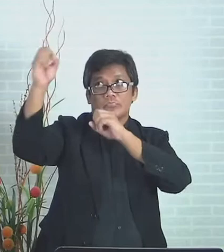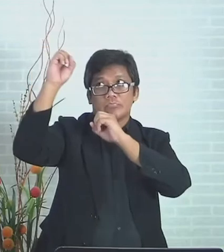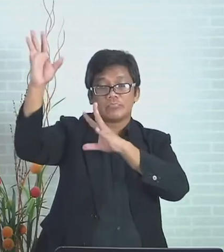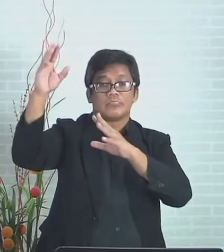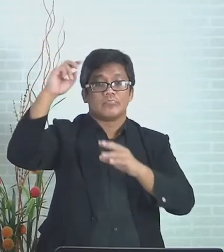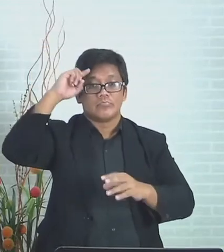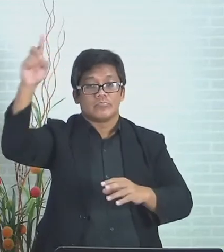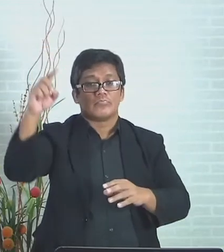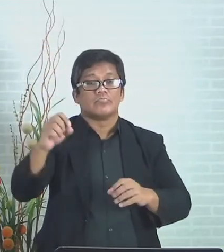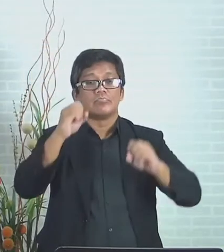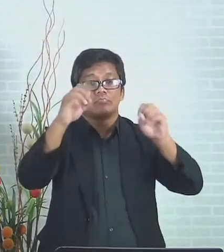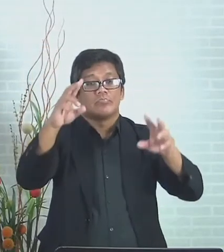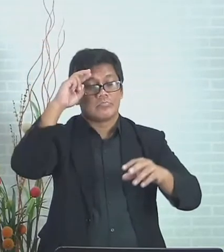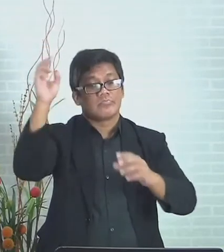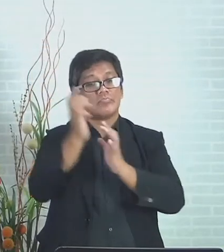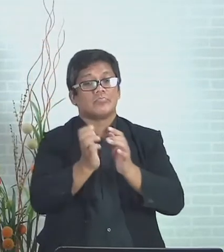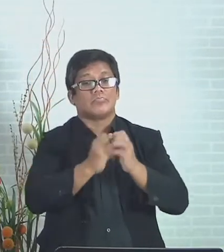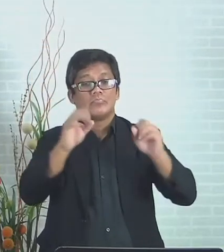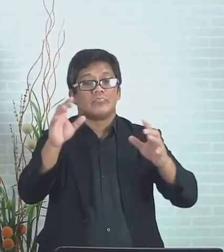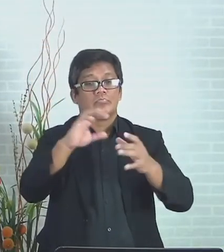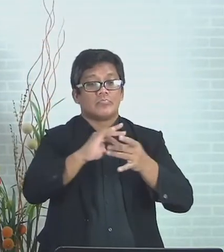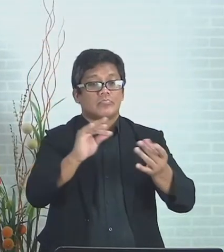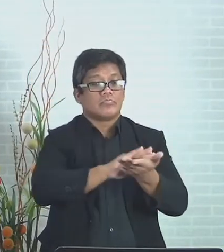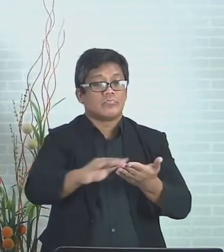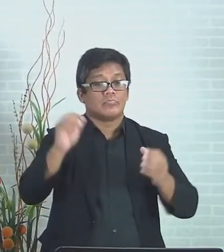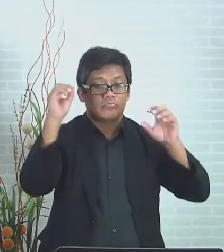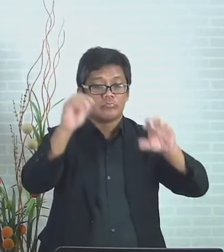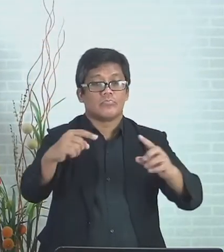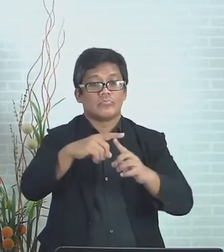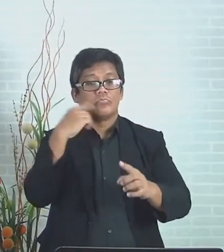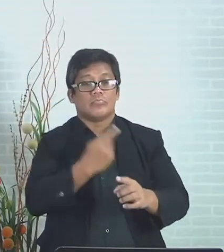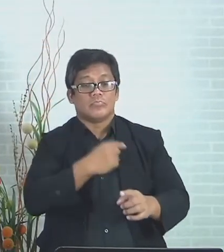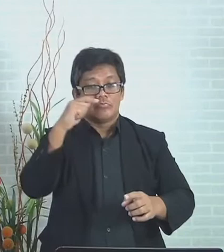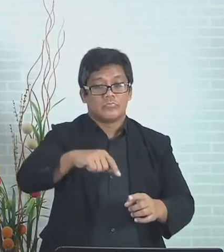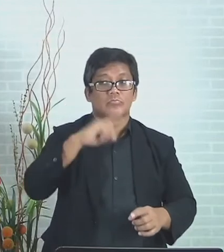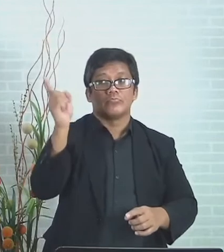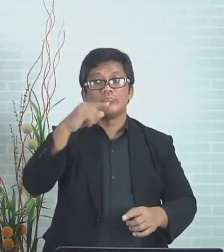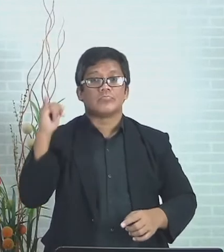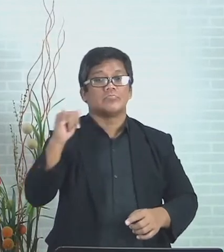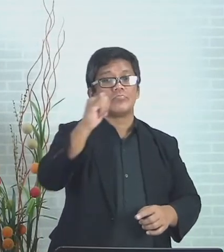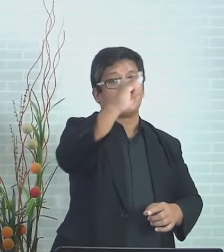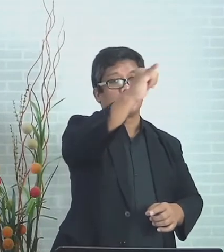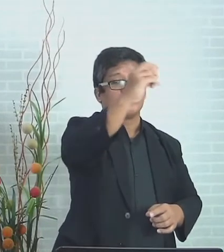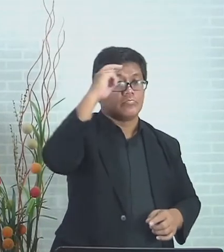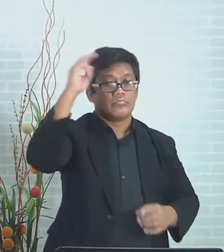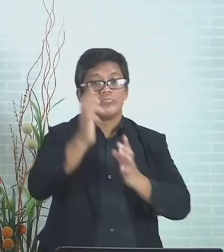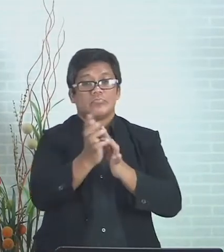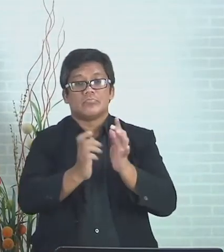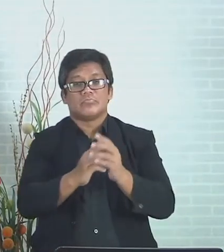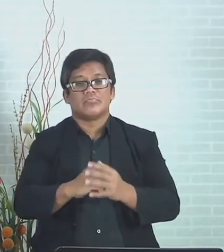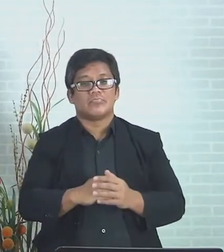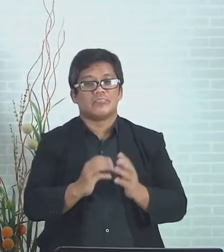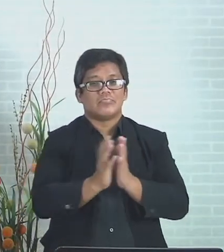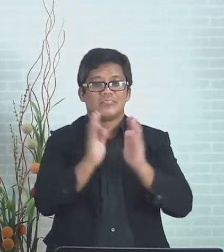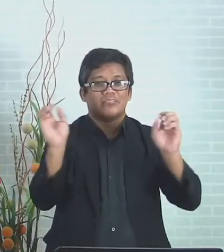berkat daripada Tuhan Yesus berkati daripada Roh Kudus turun atas kita sekarang ini sampai selama-lamanya Tuhan Yesus